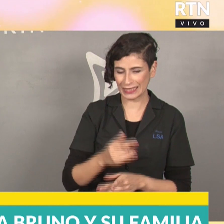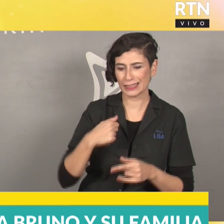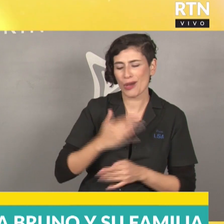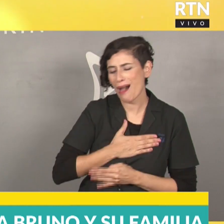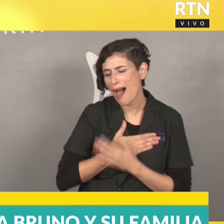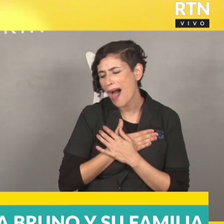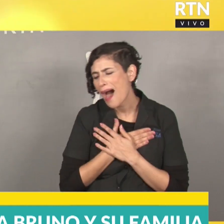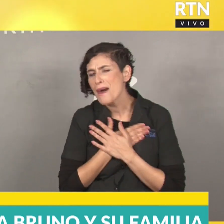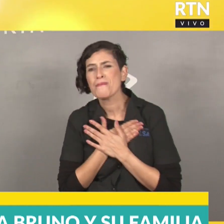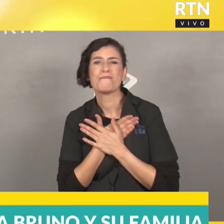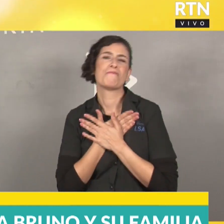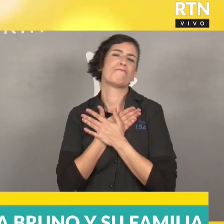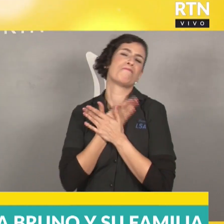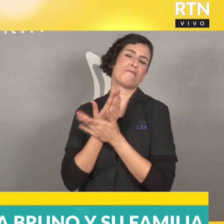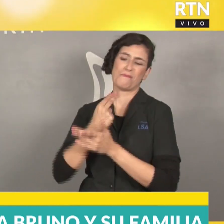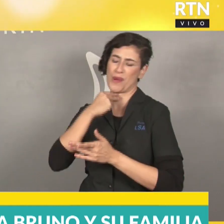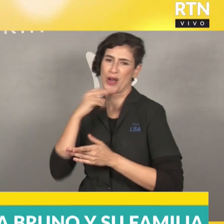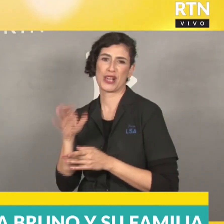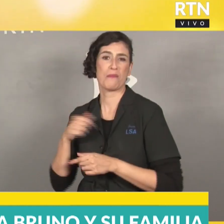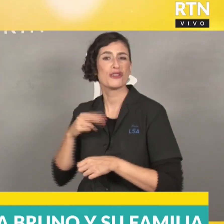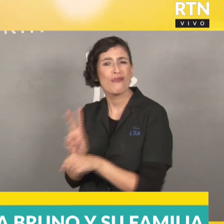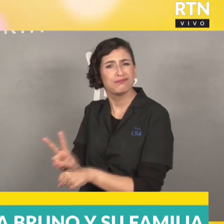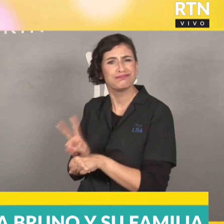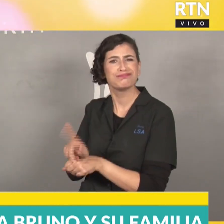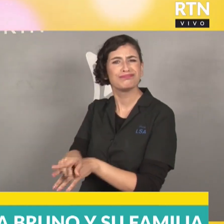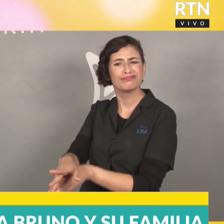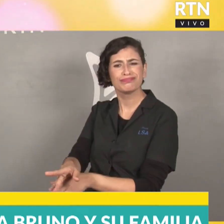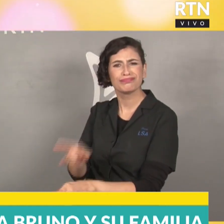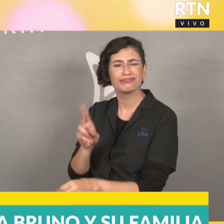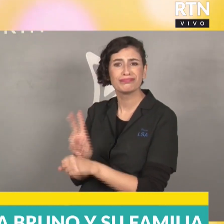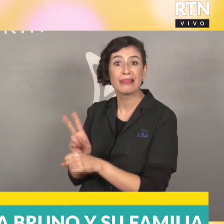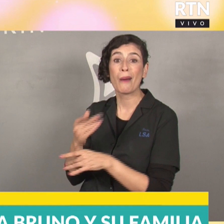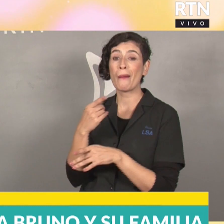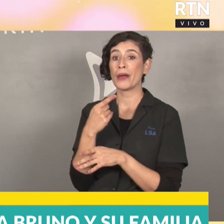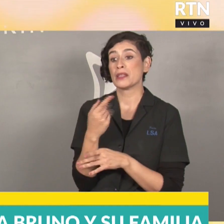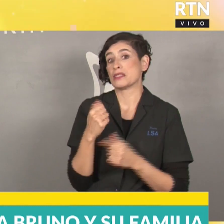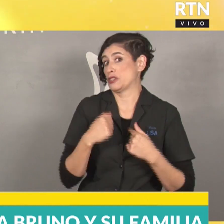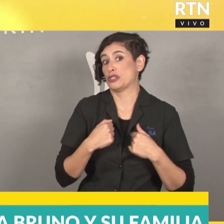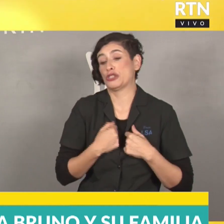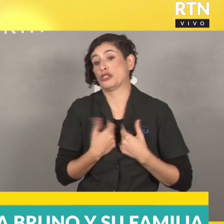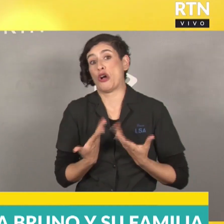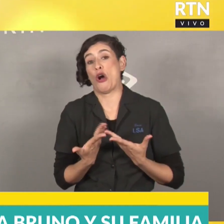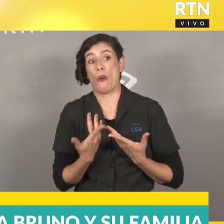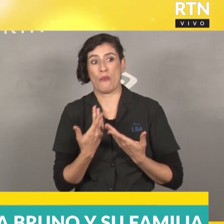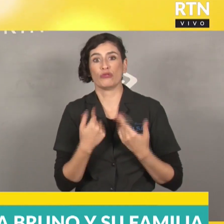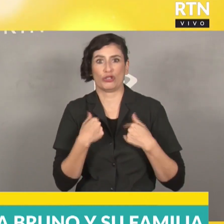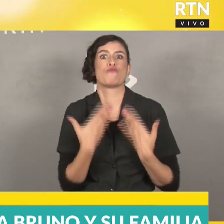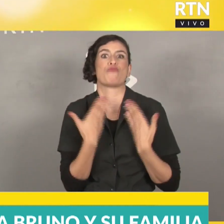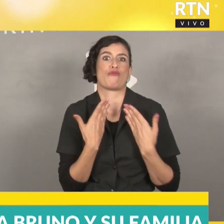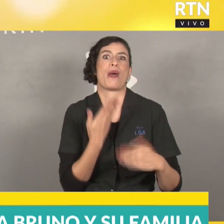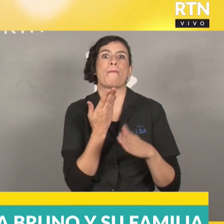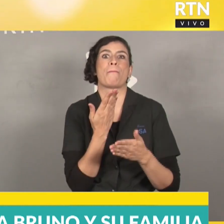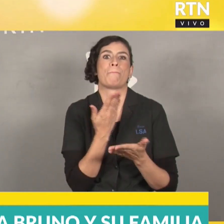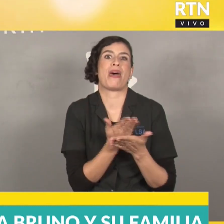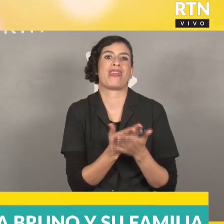el amor del mundo cuido a mi hijo. Sí. Pero si yo no tuviera la posibilidad de tener mi trabajo y de